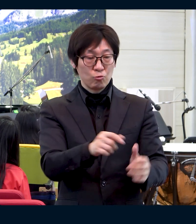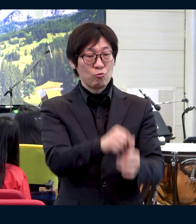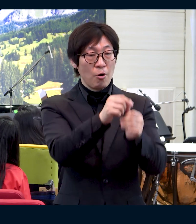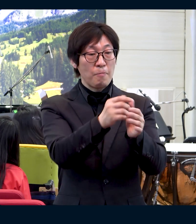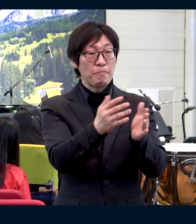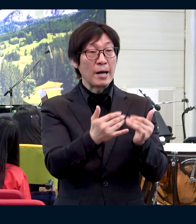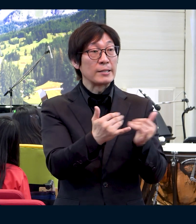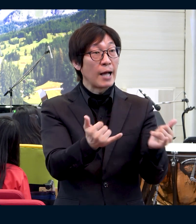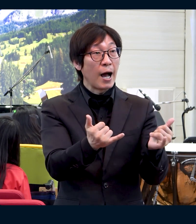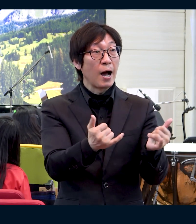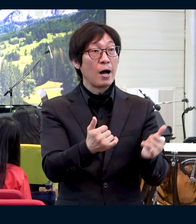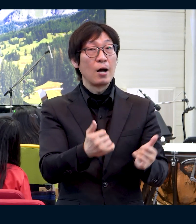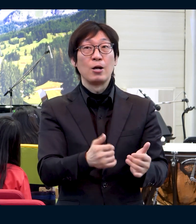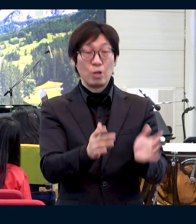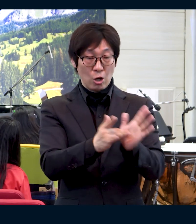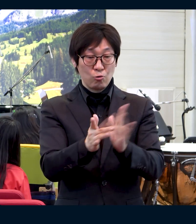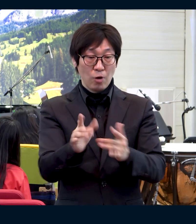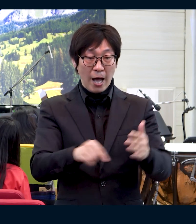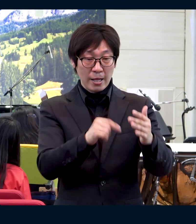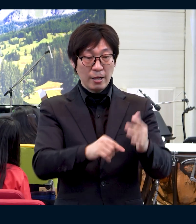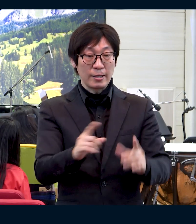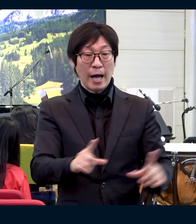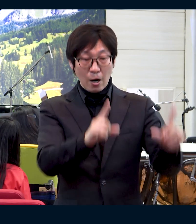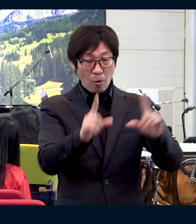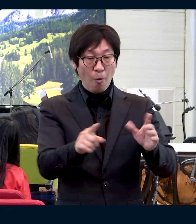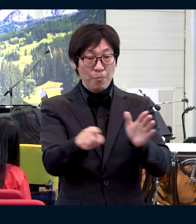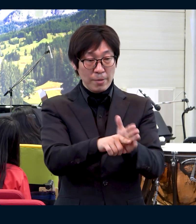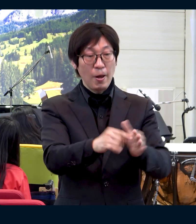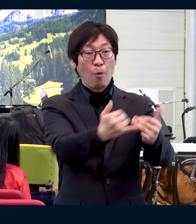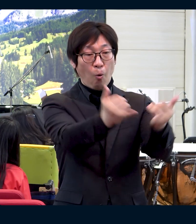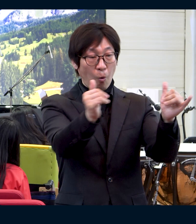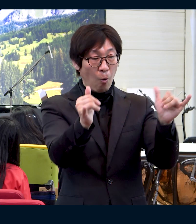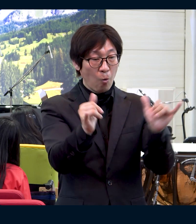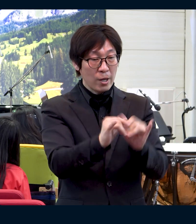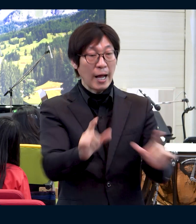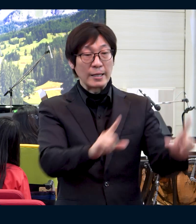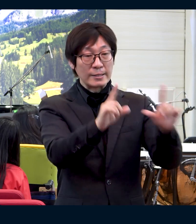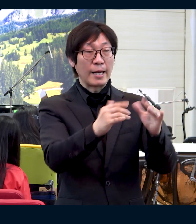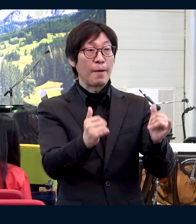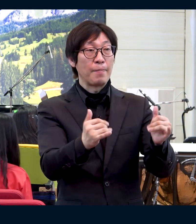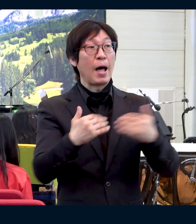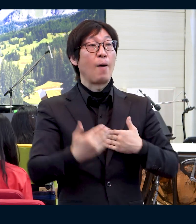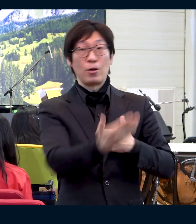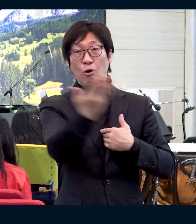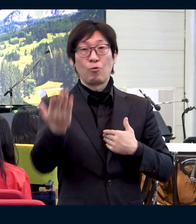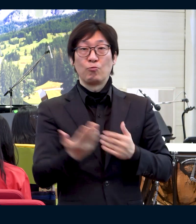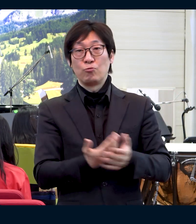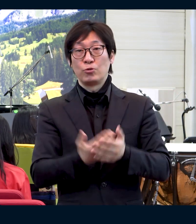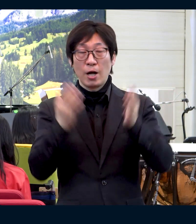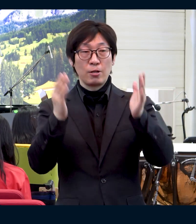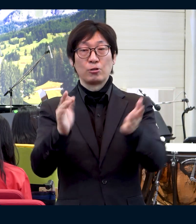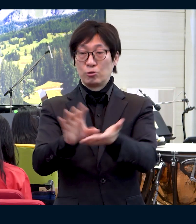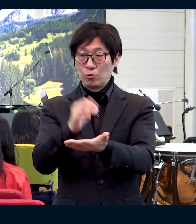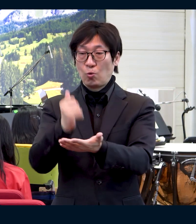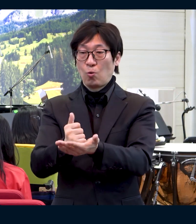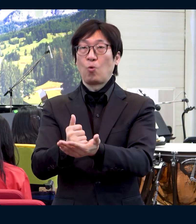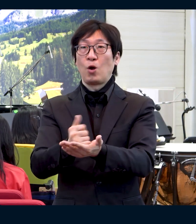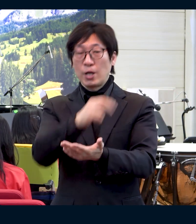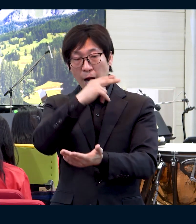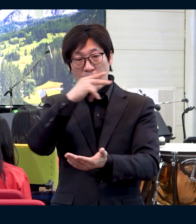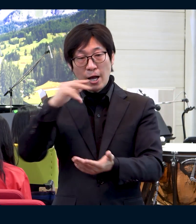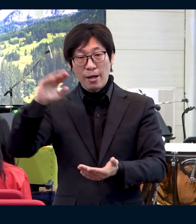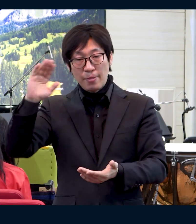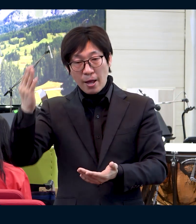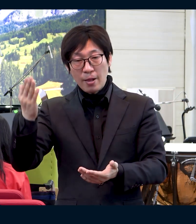인하여 구원받은 사람들로 예수 안에서 살고 믿음의 공동체의 성도들을 말하는 거예요. 저와 여러분들을 향하여